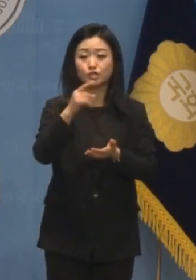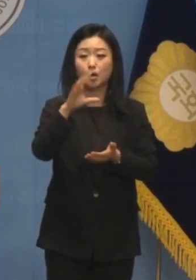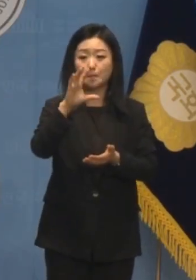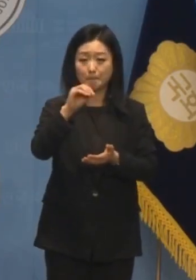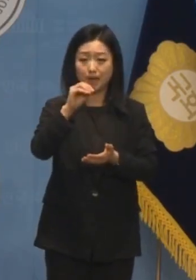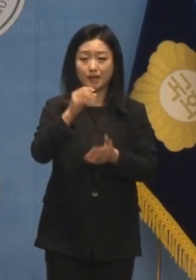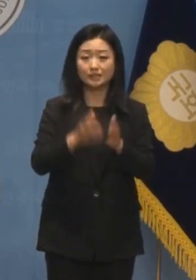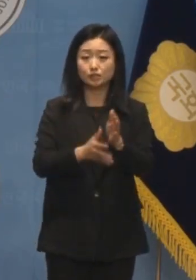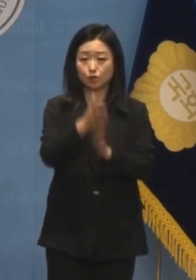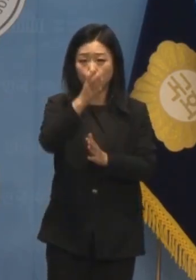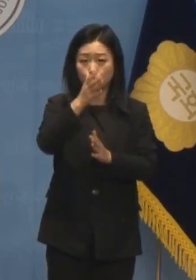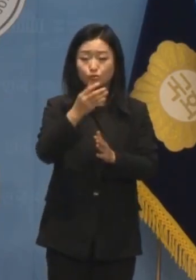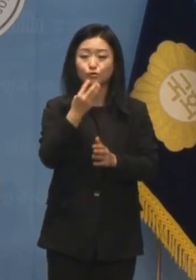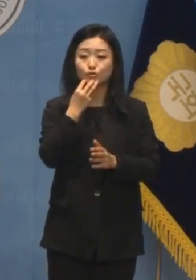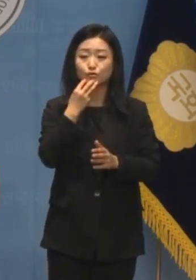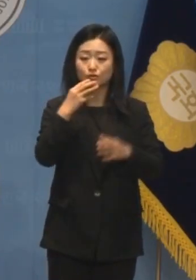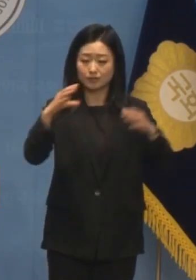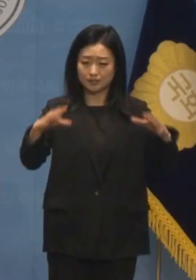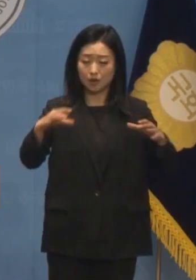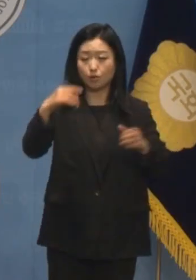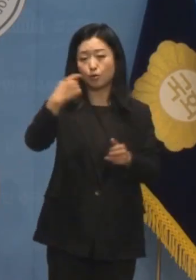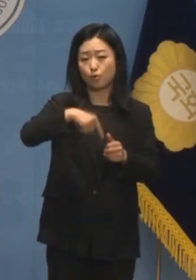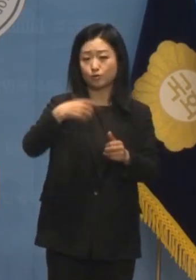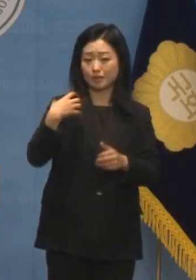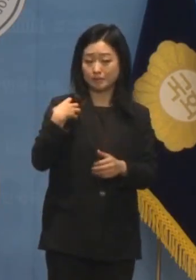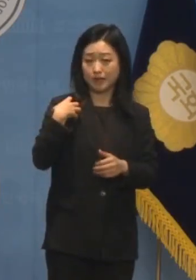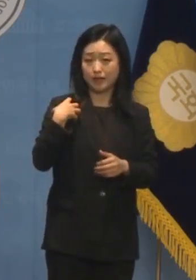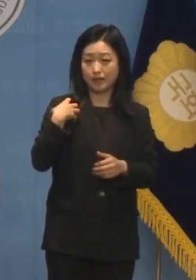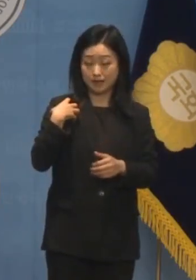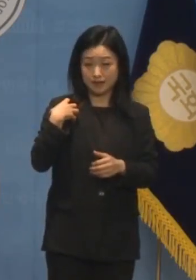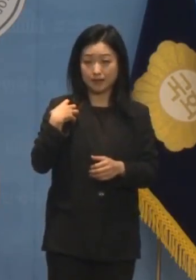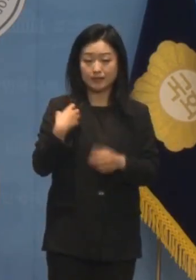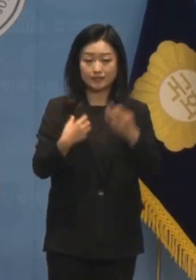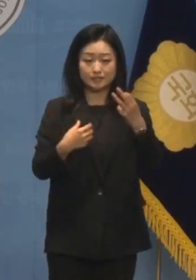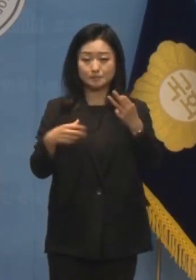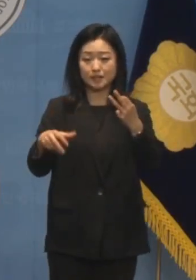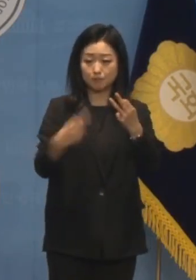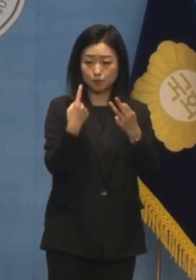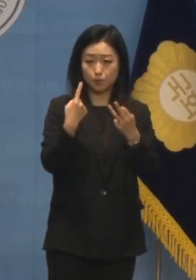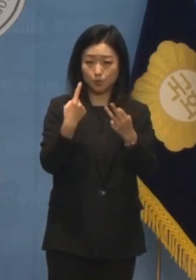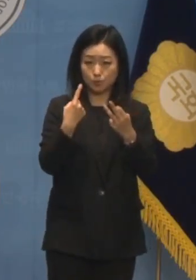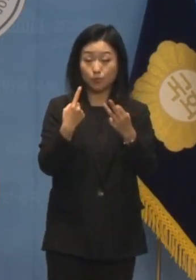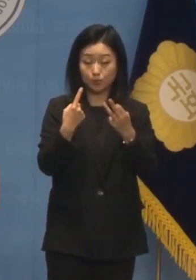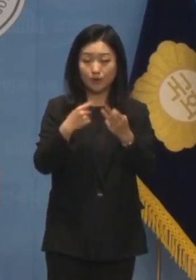교육을 주도하고 한 해 13조 예산을 결정하는